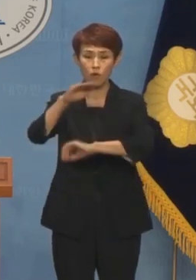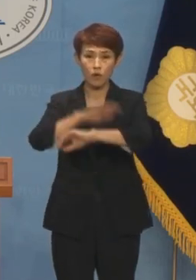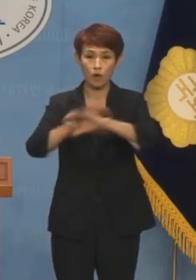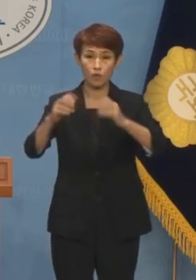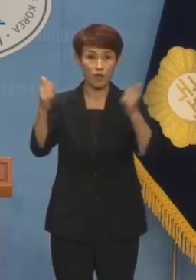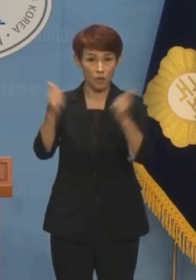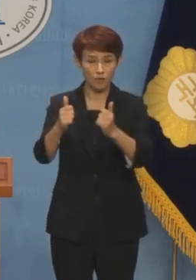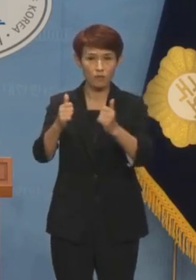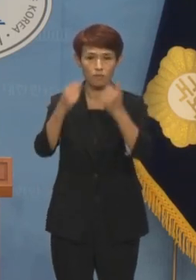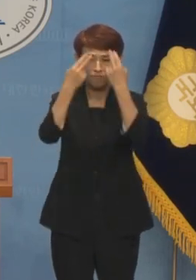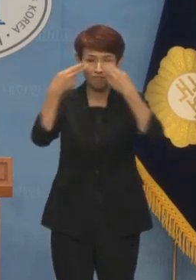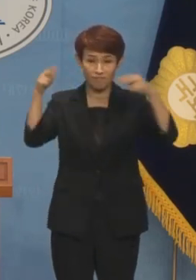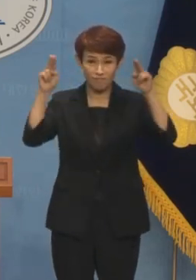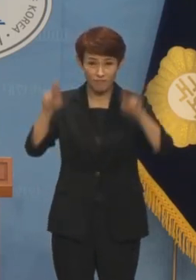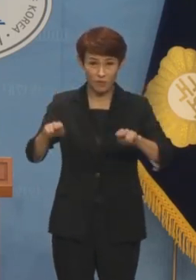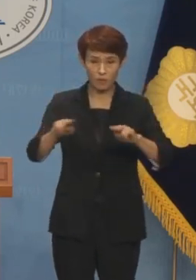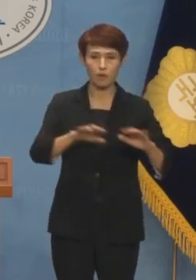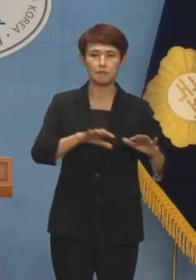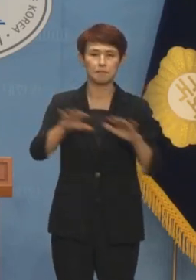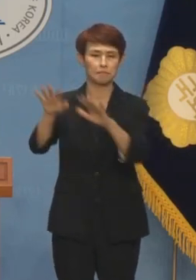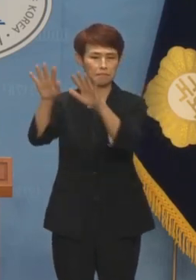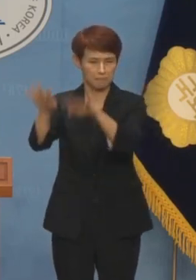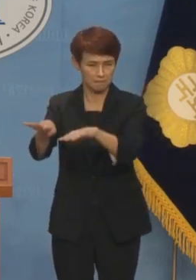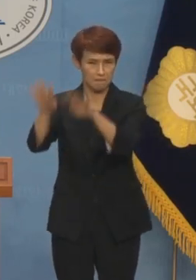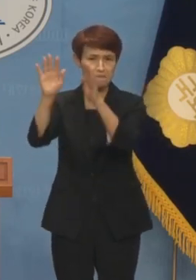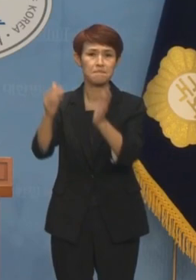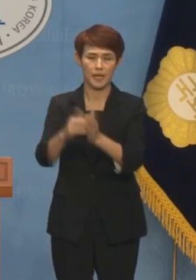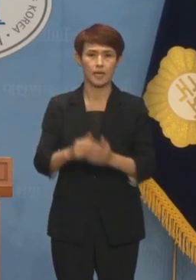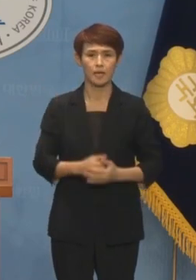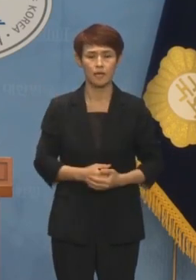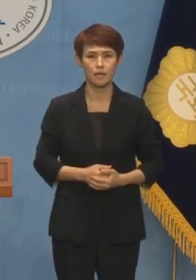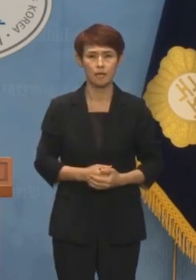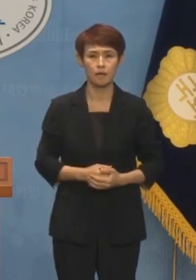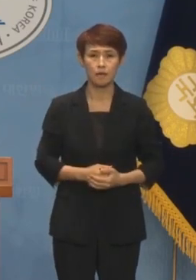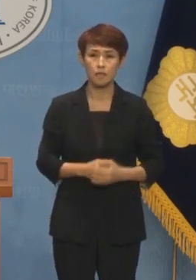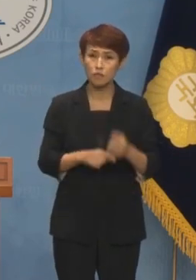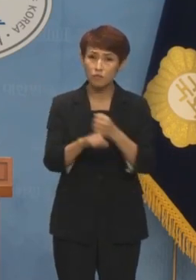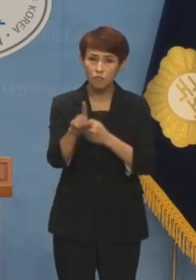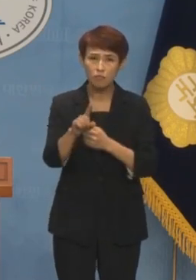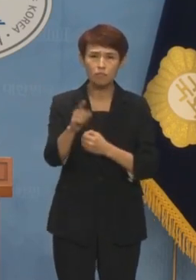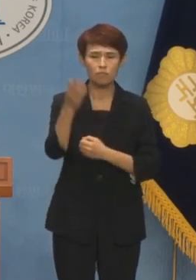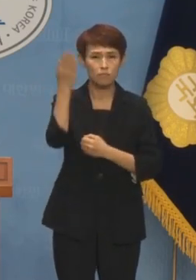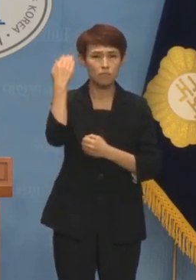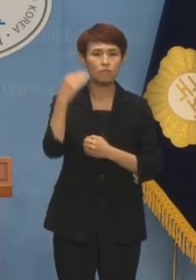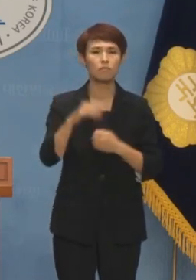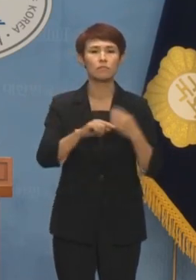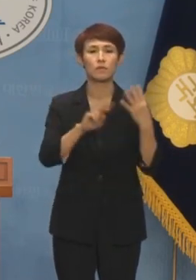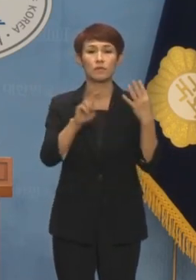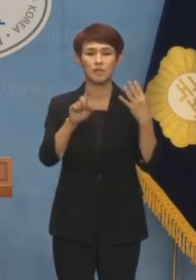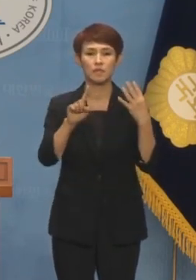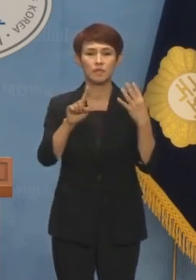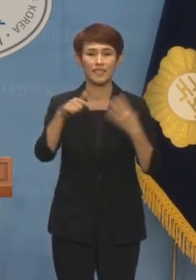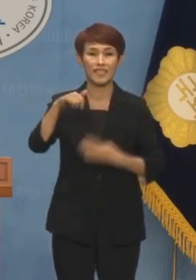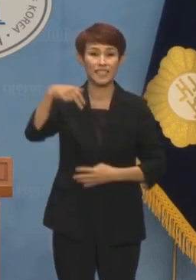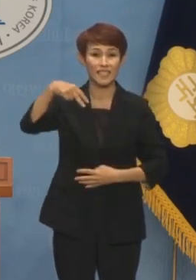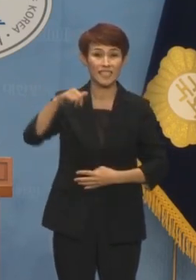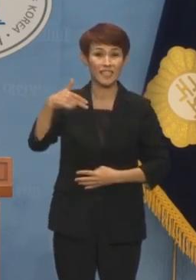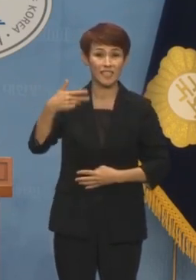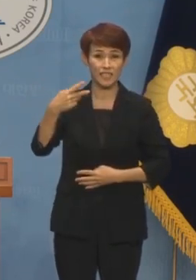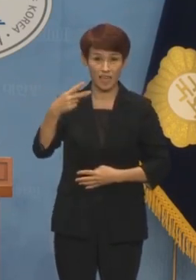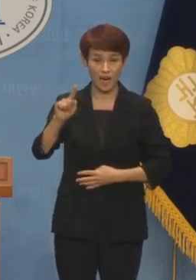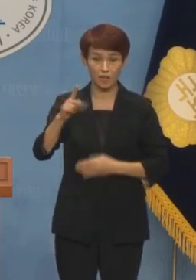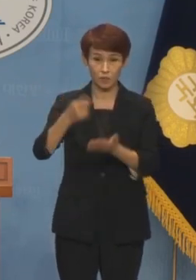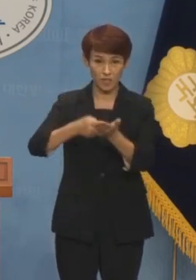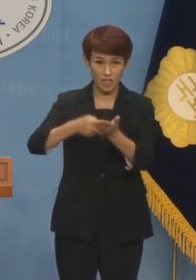국회의원들이 야스쿠니 신사 집단 참배를 했습니다. 이는 지난 21일 기시다 총리가 총리